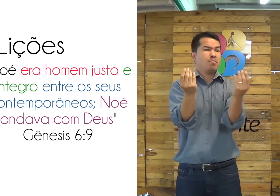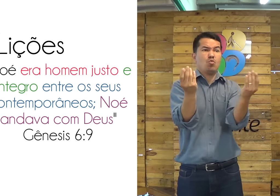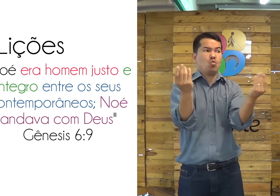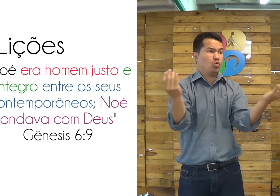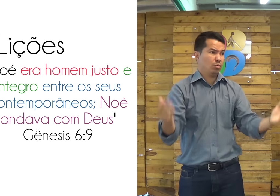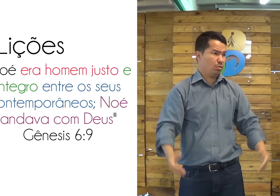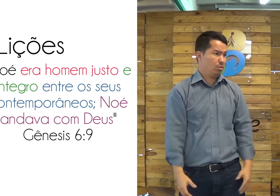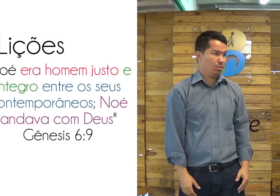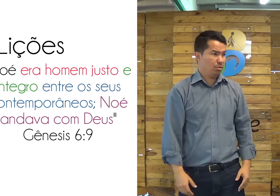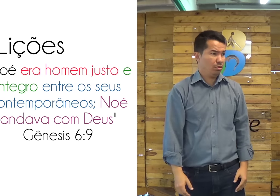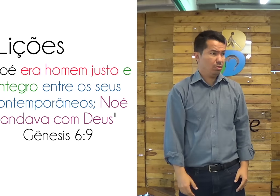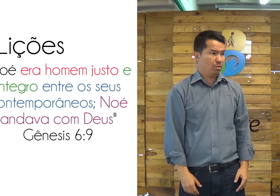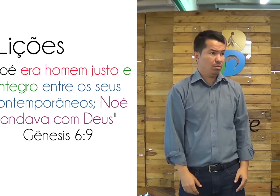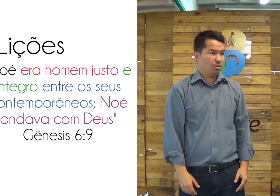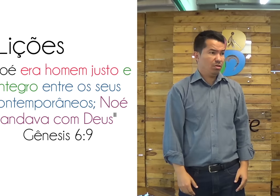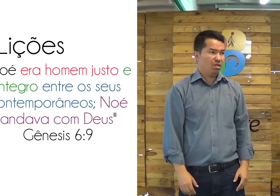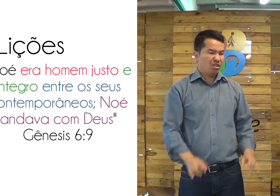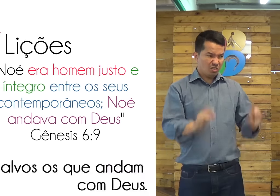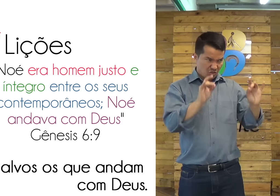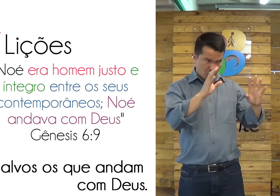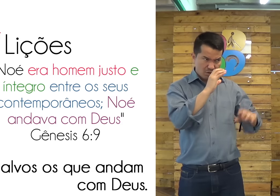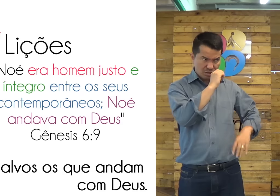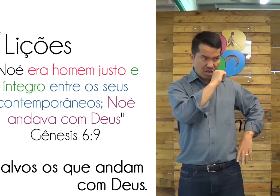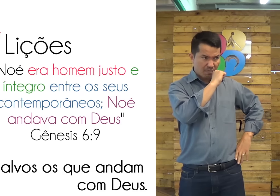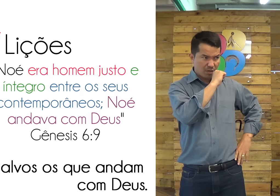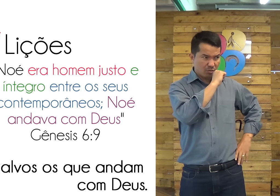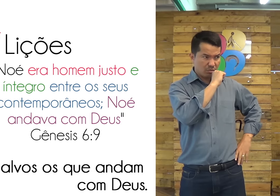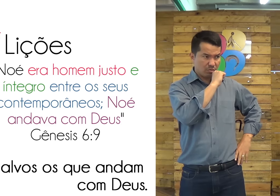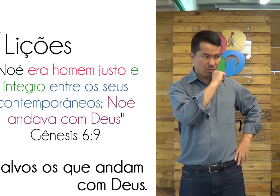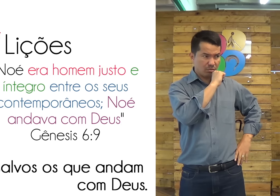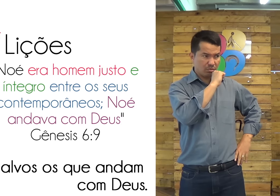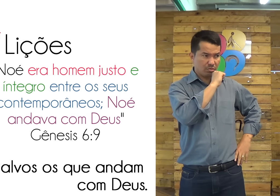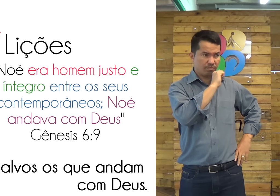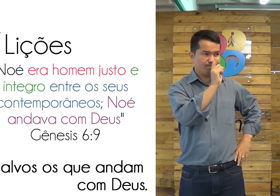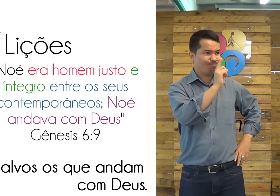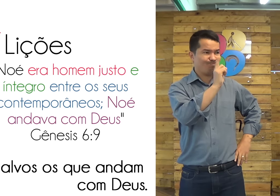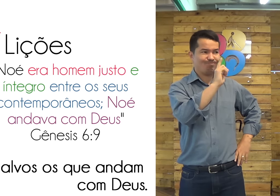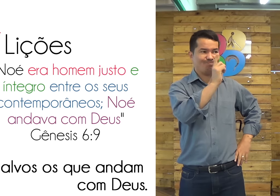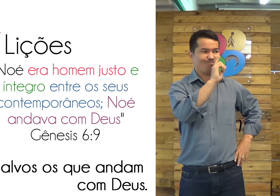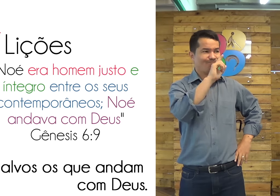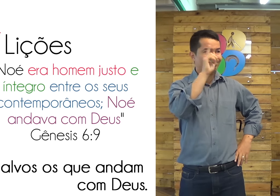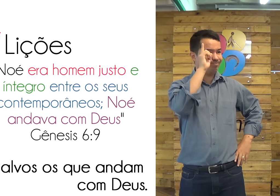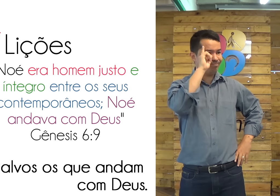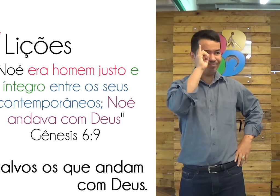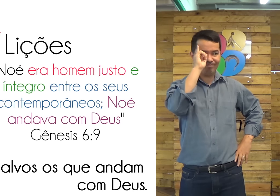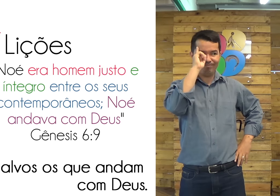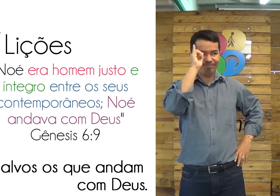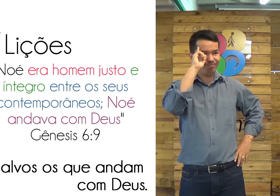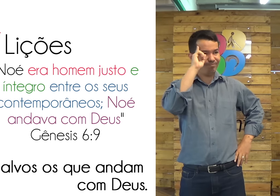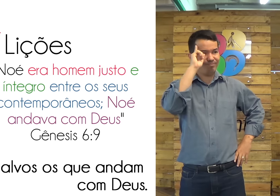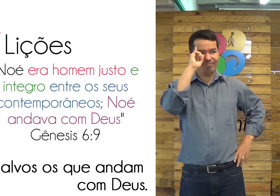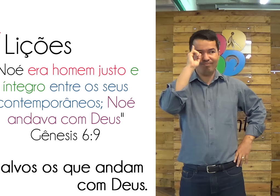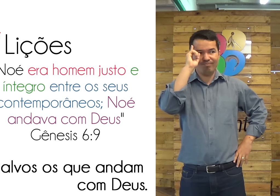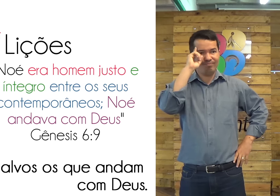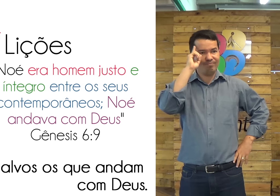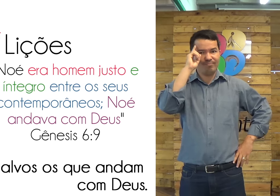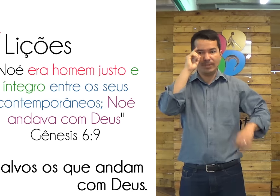perderam muitas é só no sábado não tem que ser isso todo